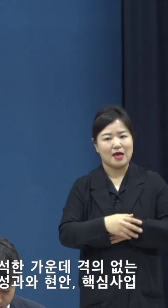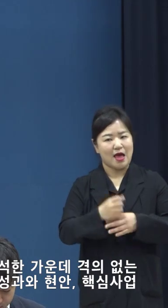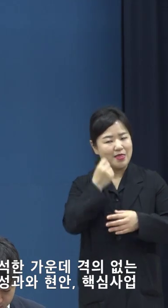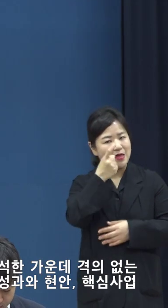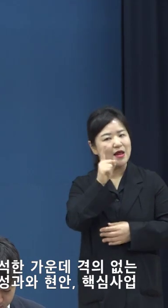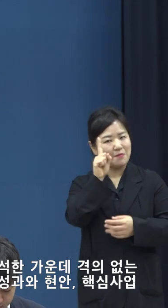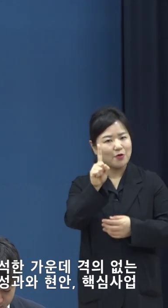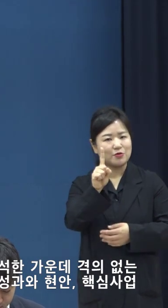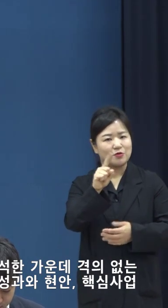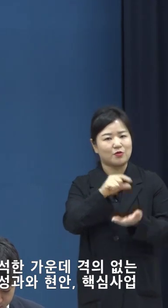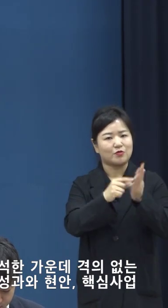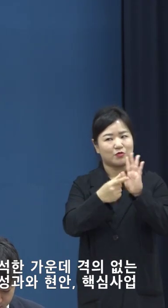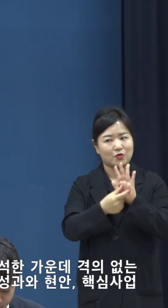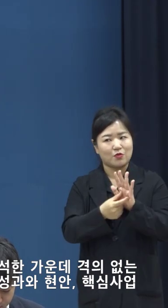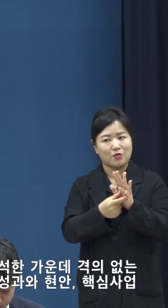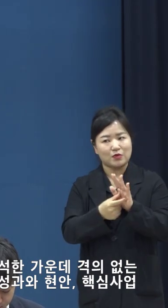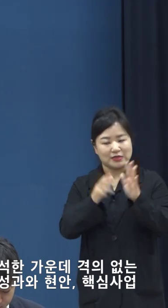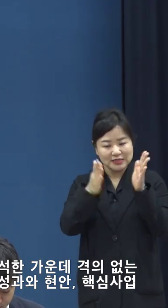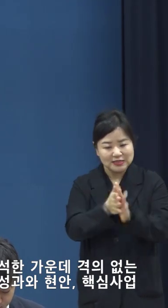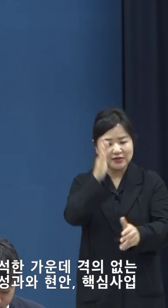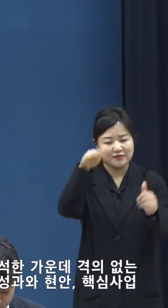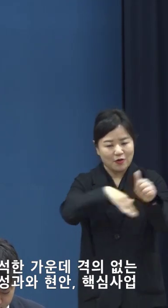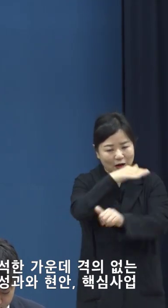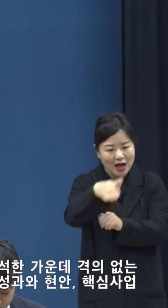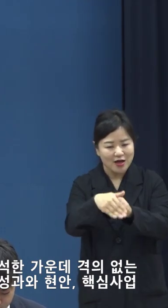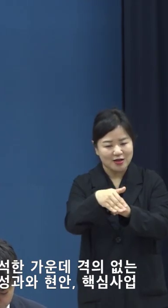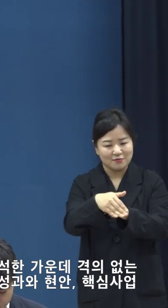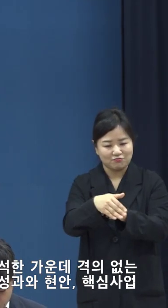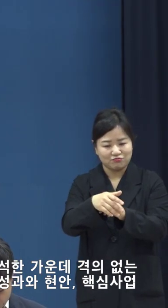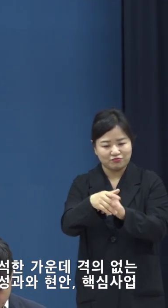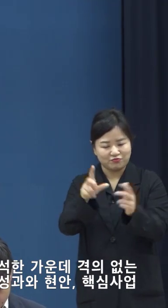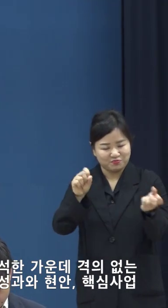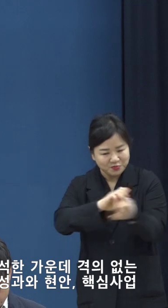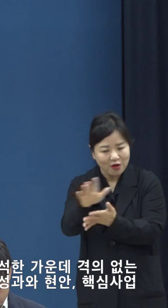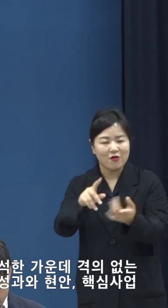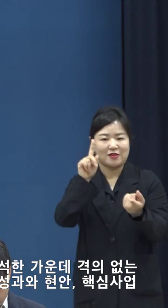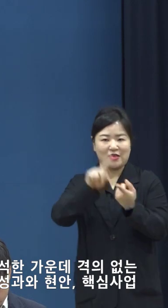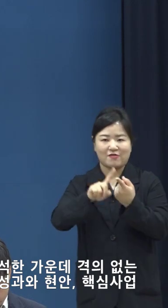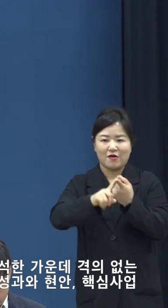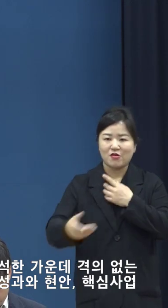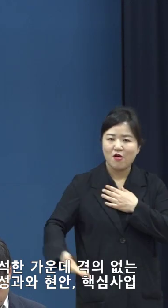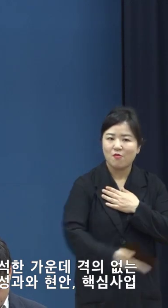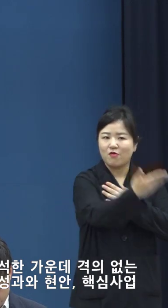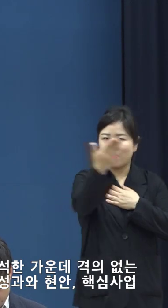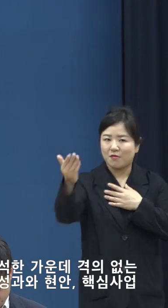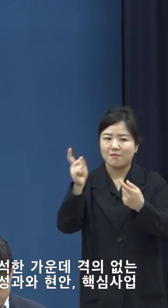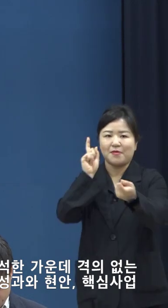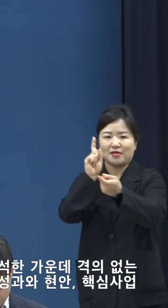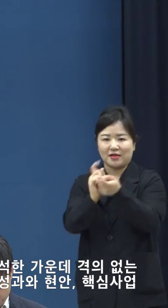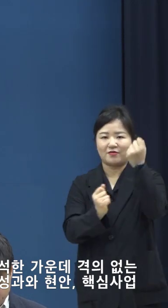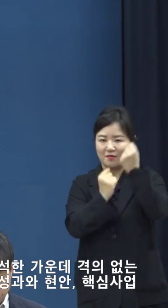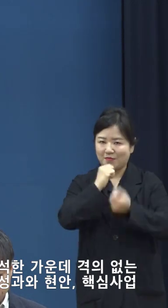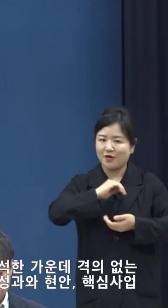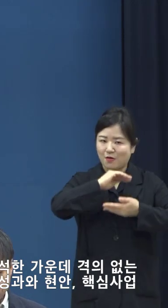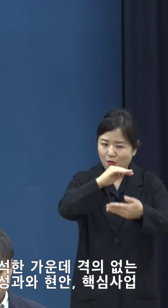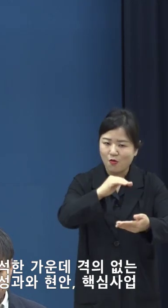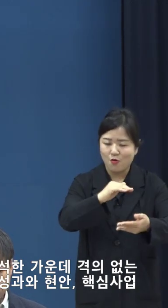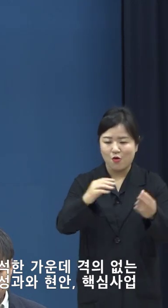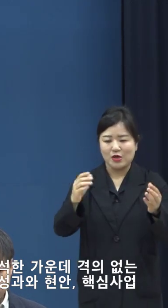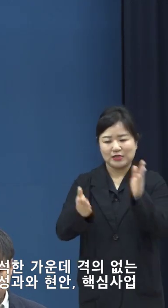한 번 정도는 시정의 주요 현황이나 이슈들에 대해서 우리 언론인 여러분들을 통해서 이렇게 설명드리고